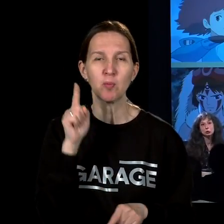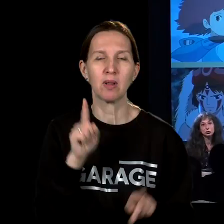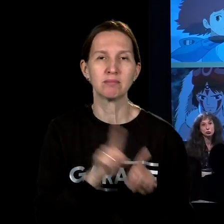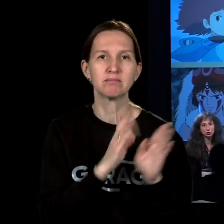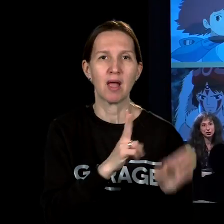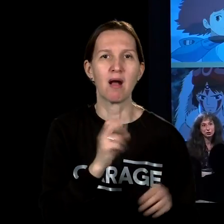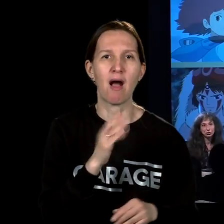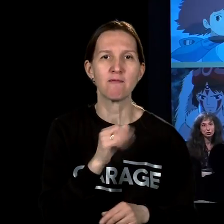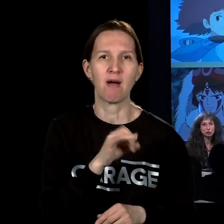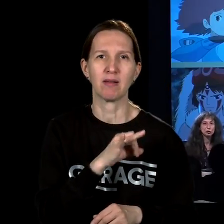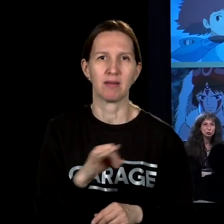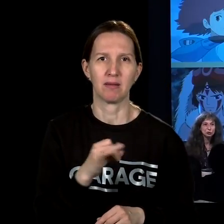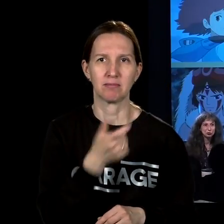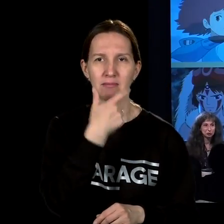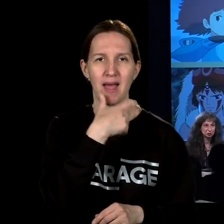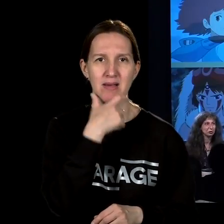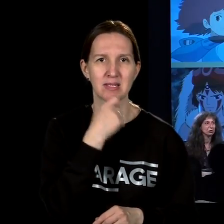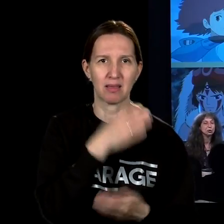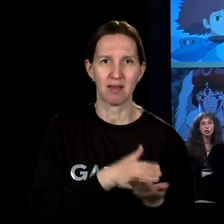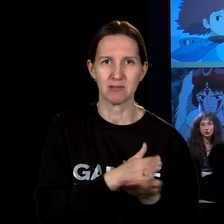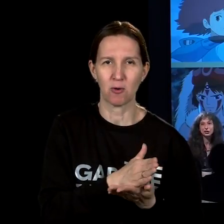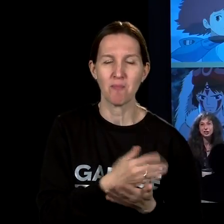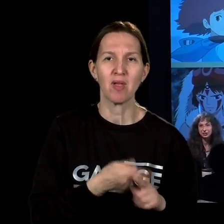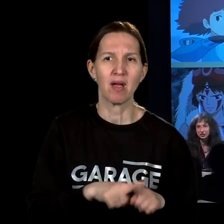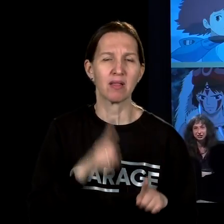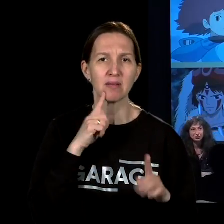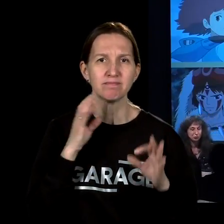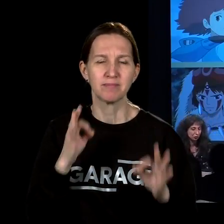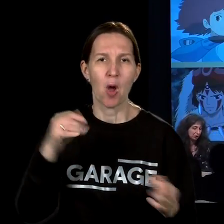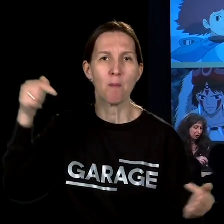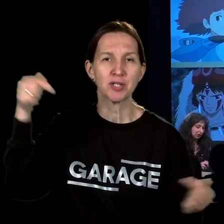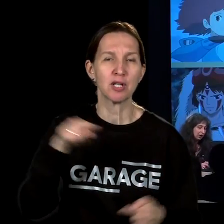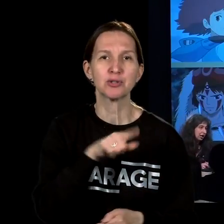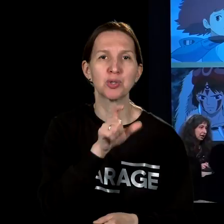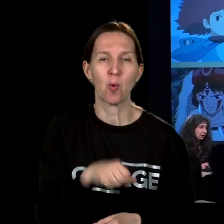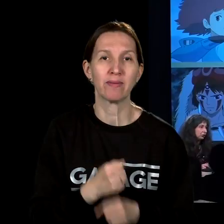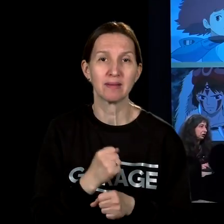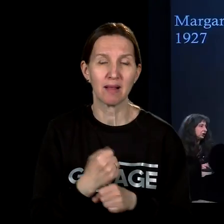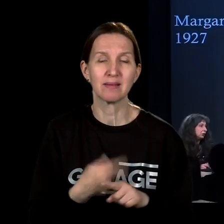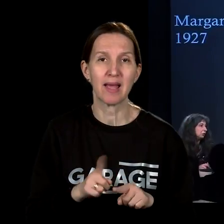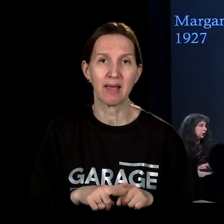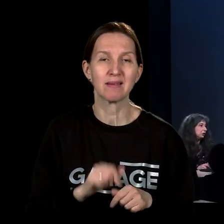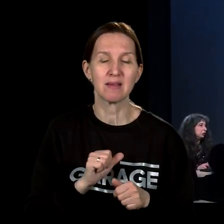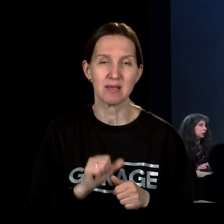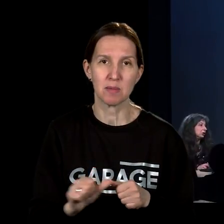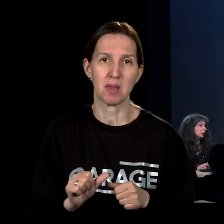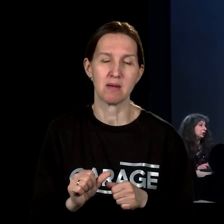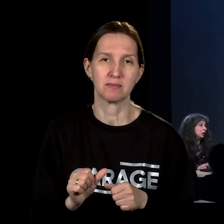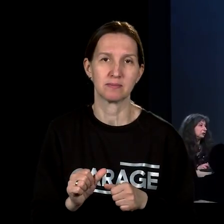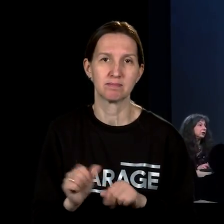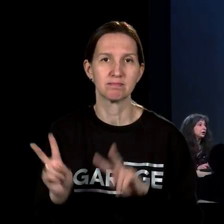кавайность, он придумывает ту эстетику, ну не придумывает, но лучшее определение для того, что он делает, это вот это самое